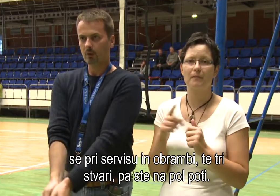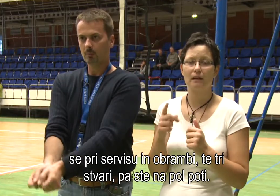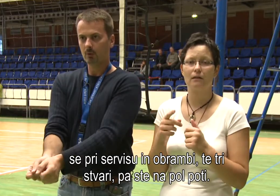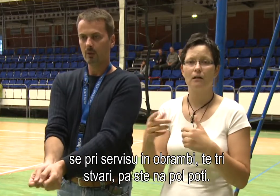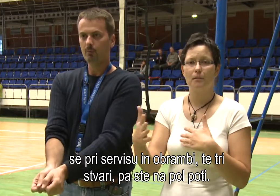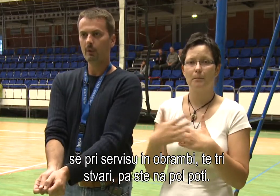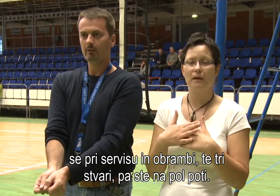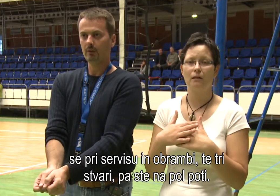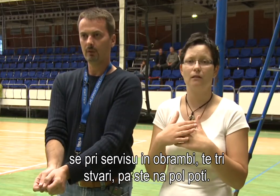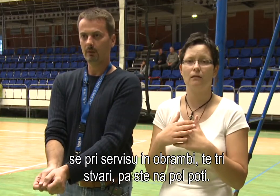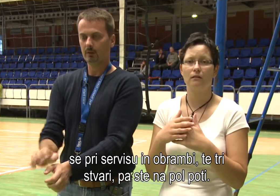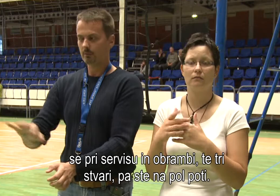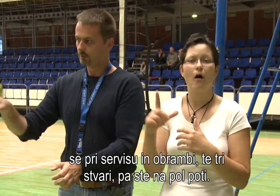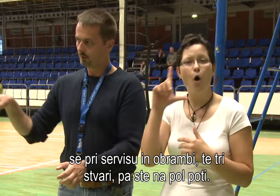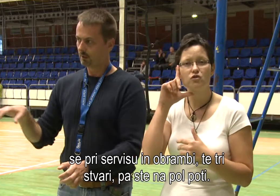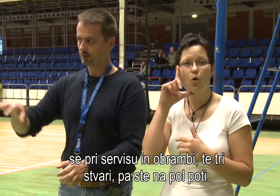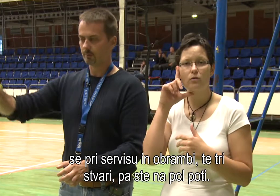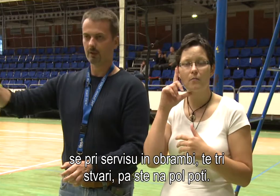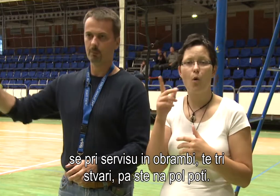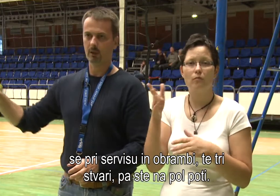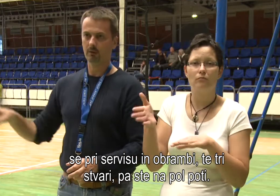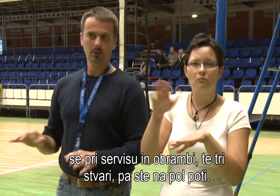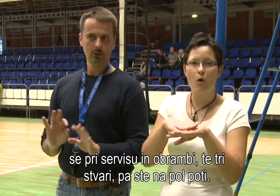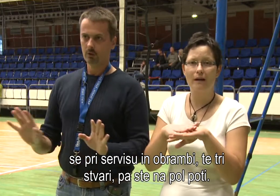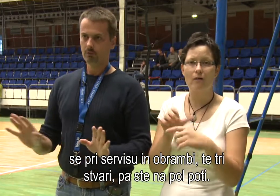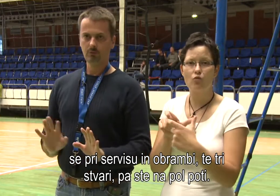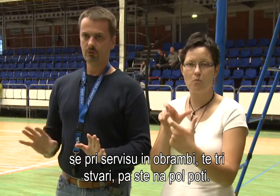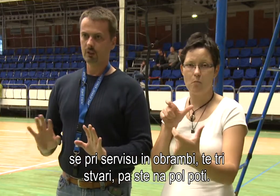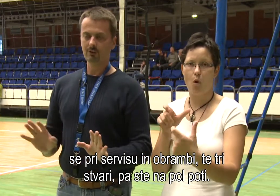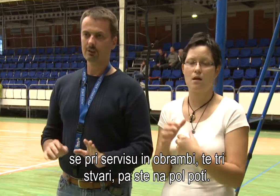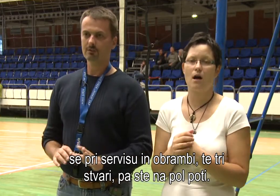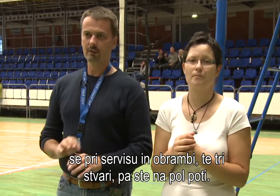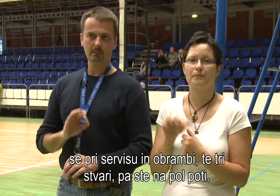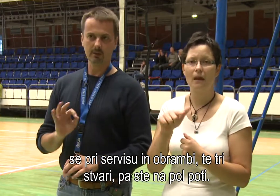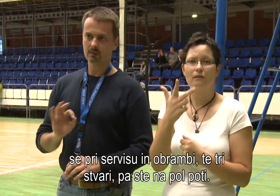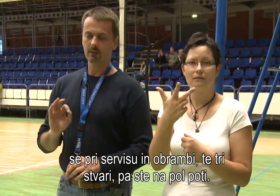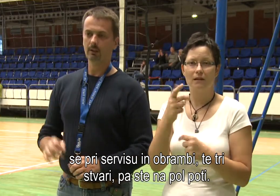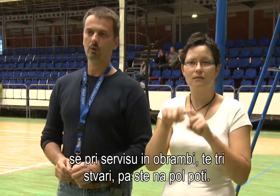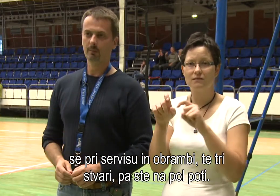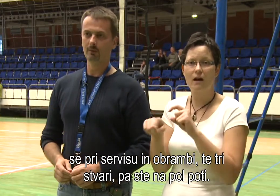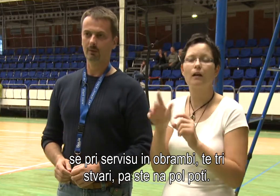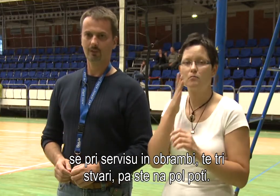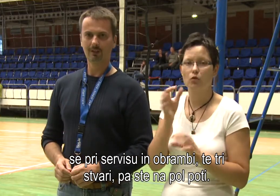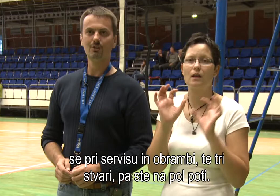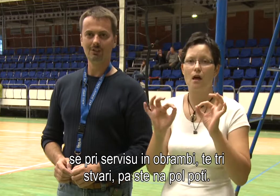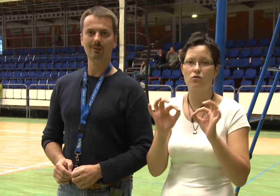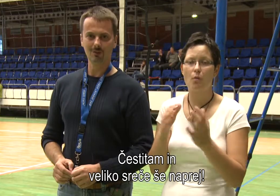osnovnemu pokrivanju termina, se pravi polja. Te 3 stvari pa ste na dobri poti. Tako da čestitam še